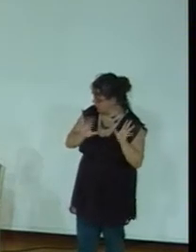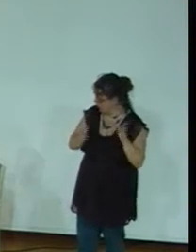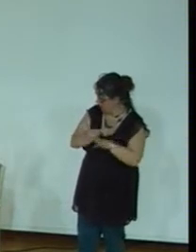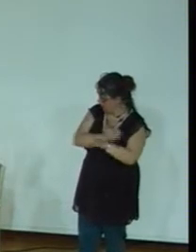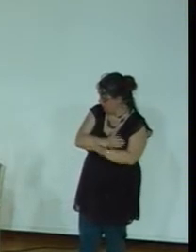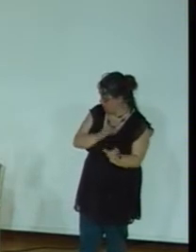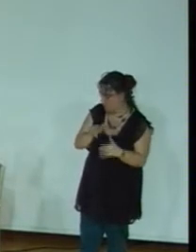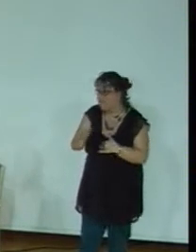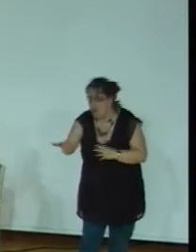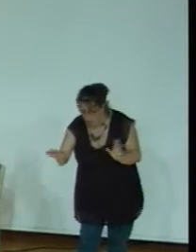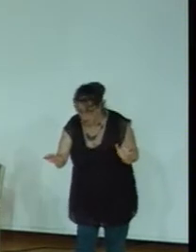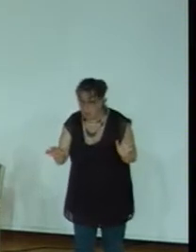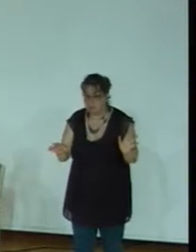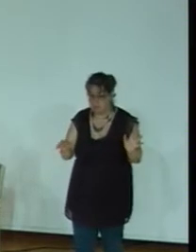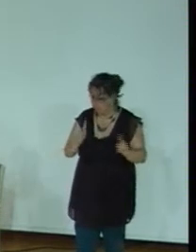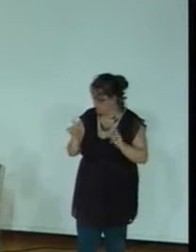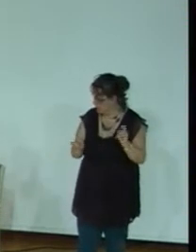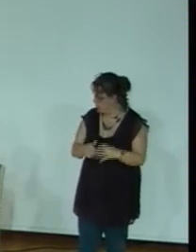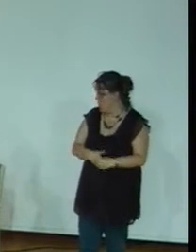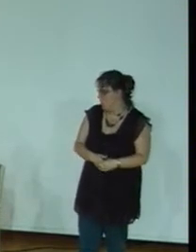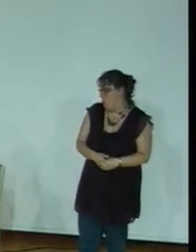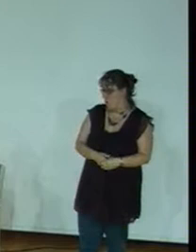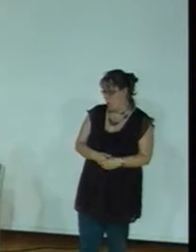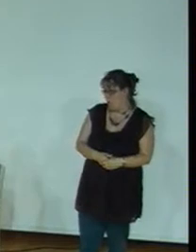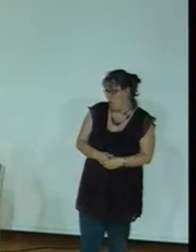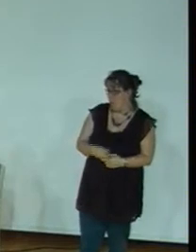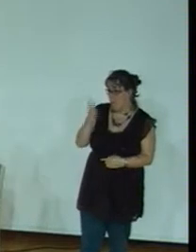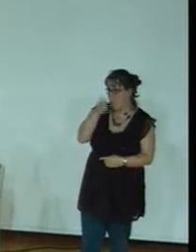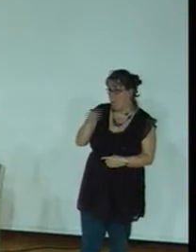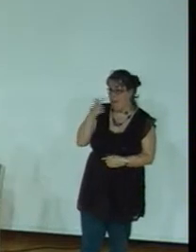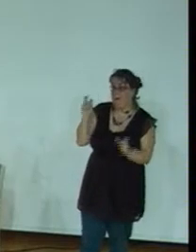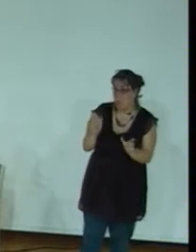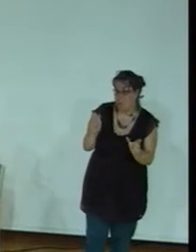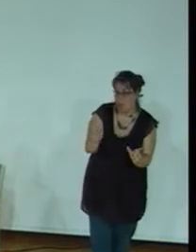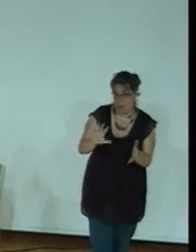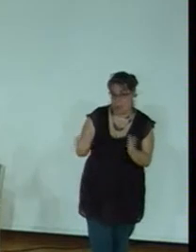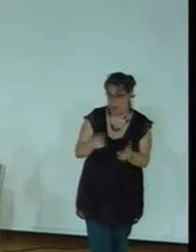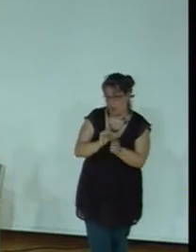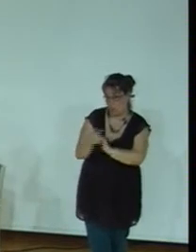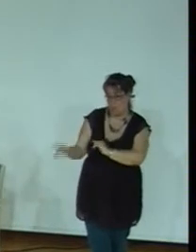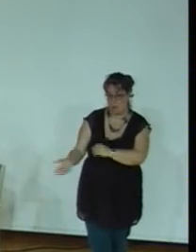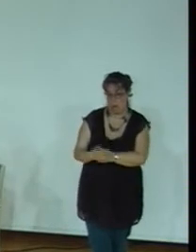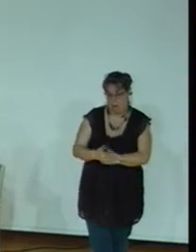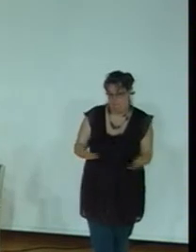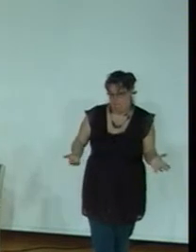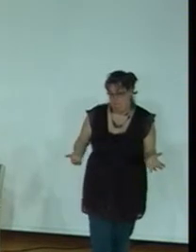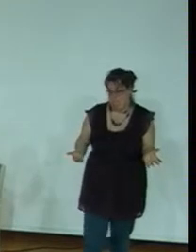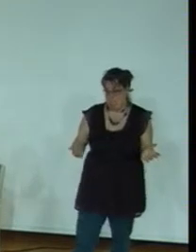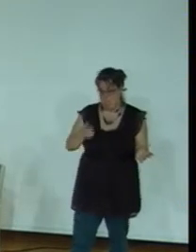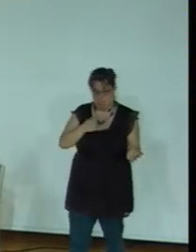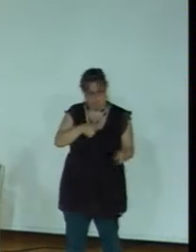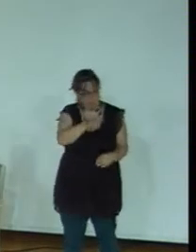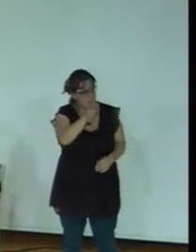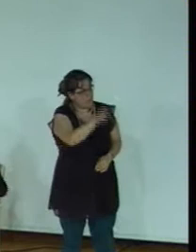pas encore le cas, mais ça peut le devenir, pourquoi pas. Non, on va espérer que ça ne se produise pas demain. Et comme cette compétence,